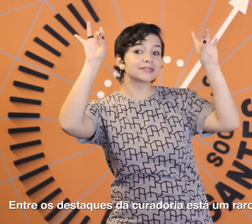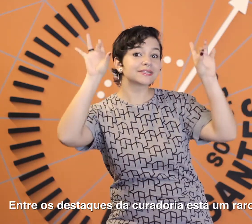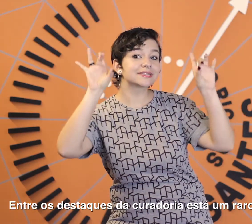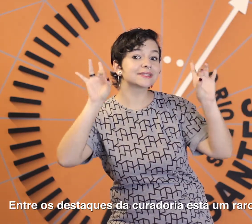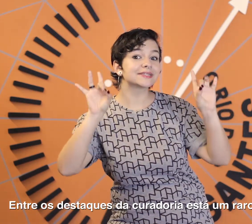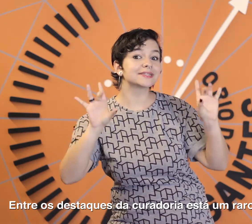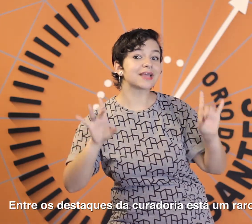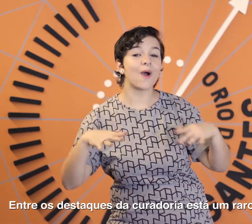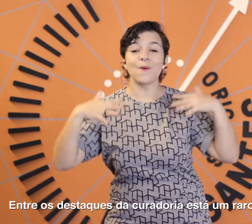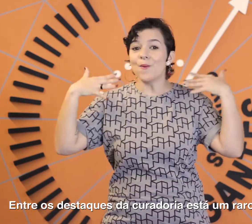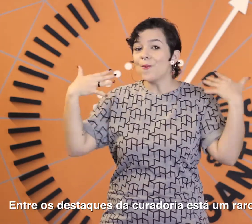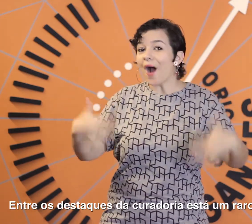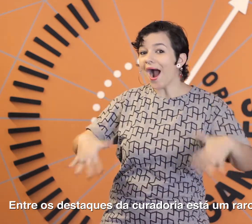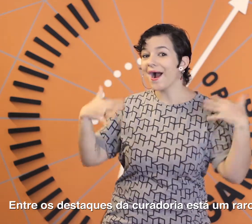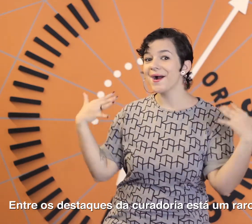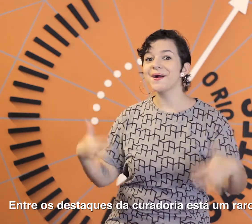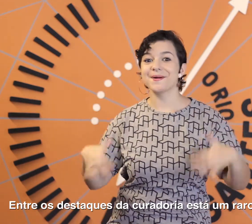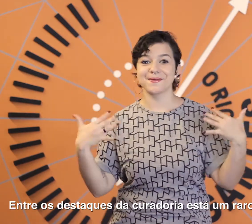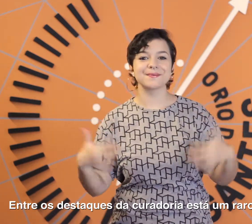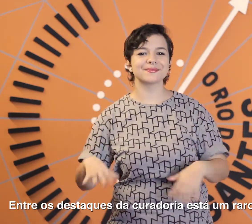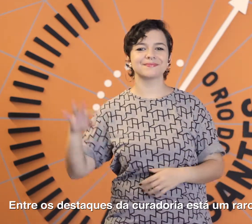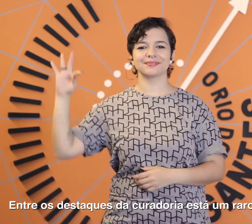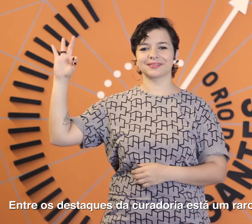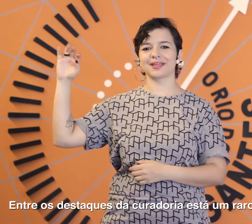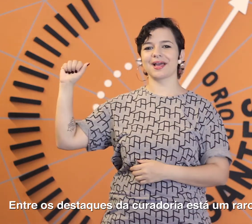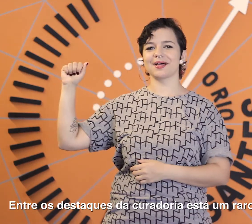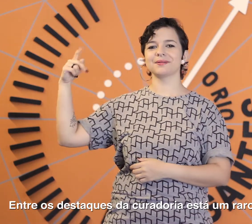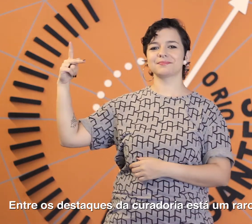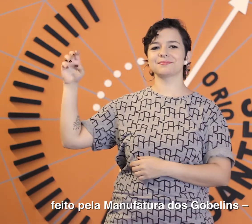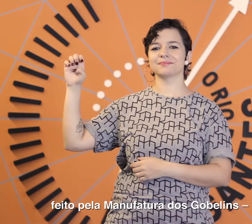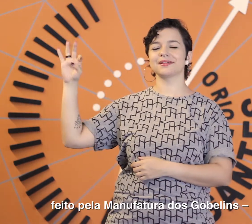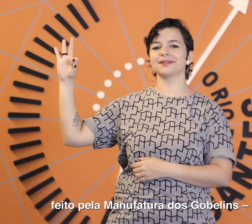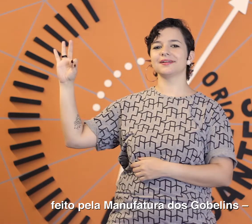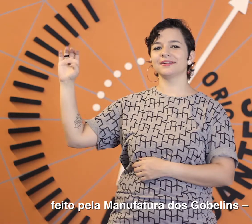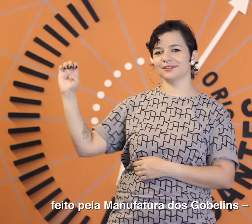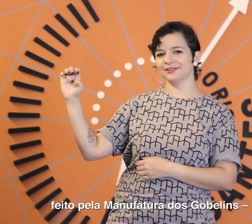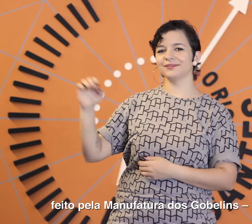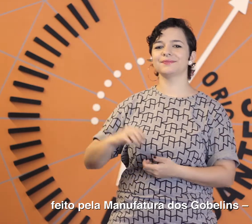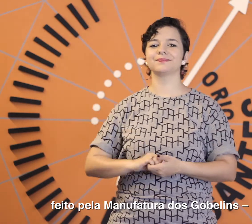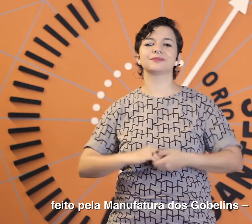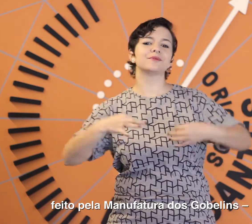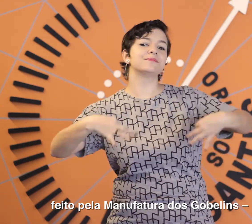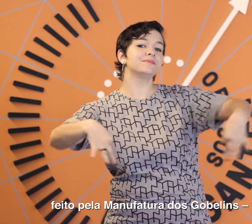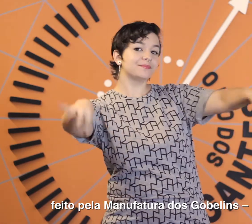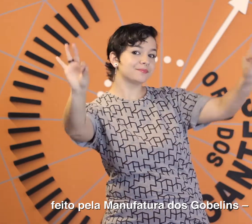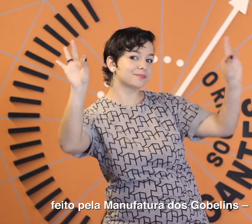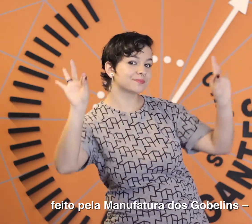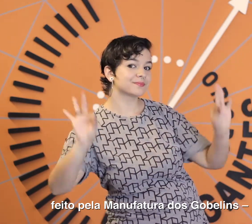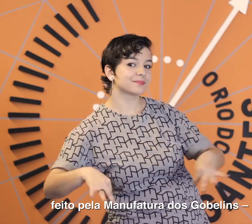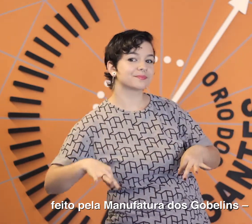Entre os destaques da curadoria está um raro tapete feito pela Manufatura dos Gobelins.